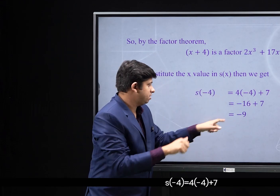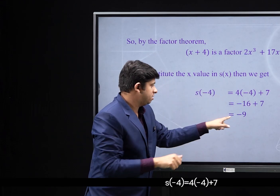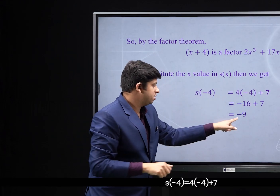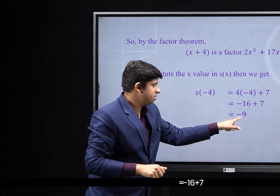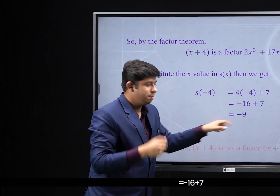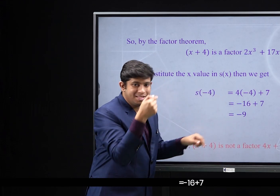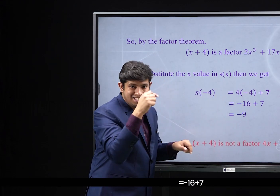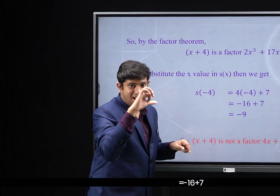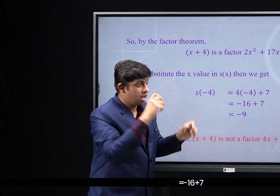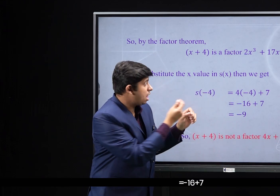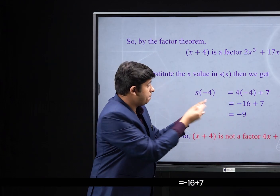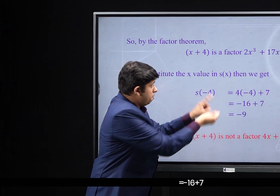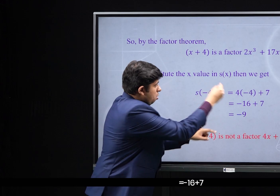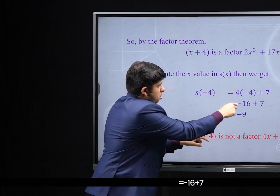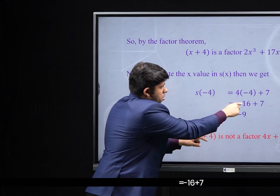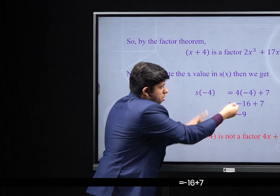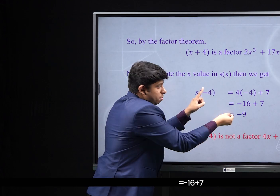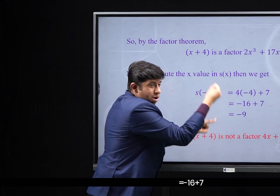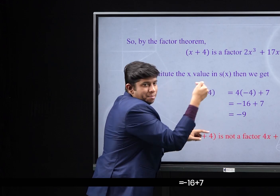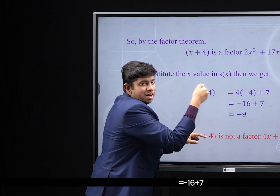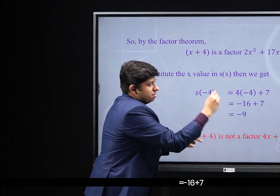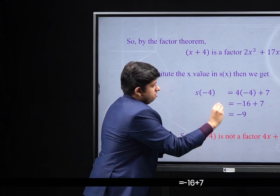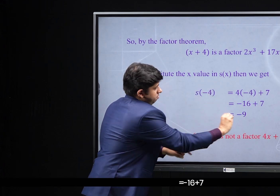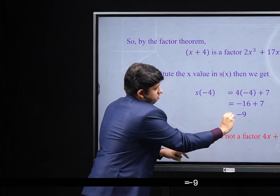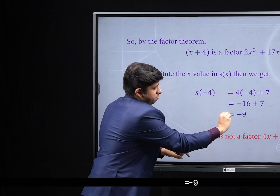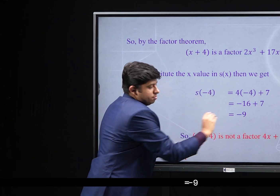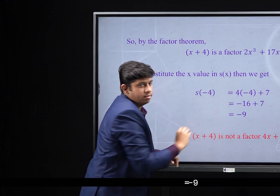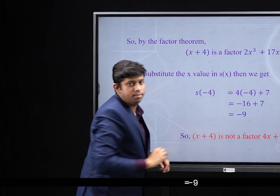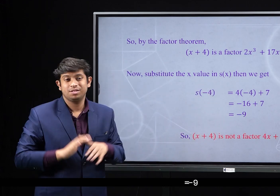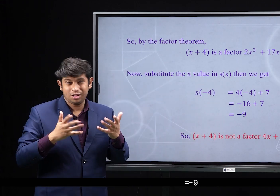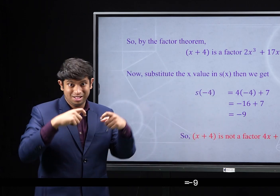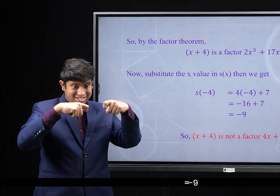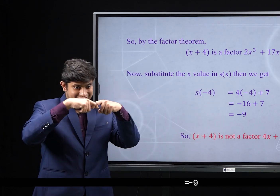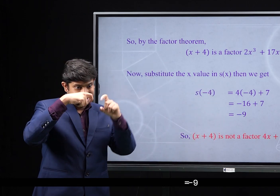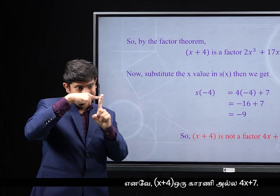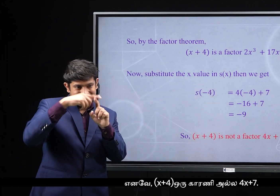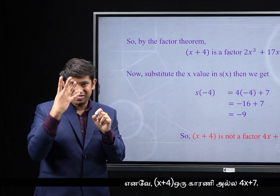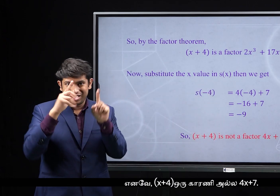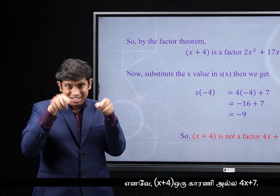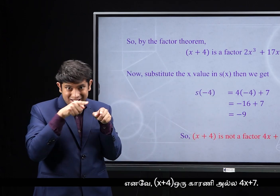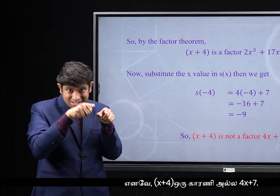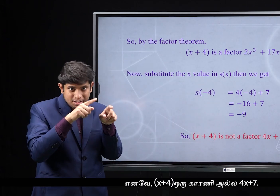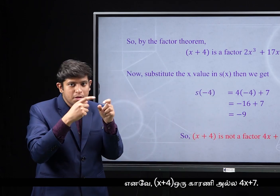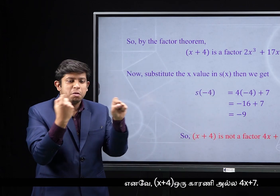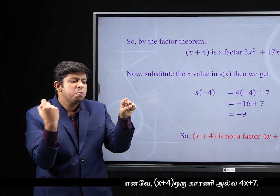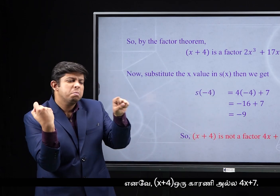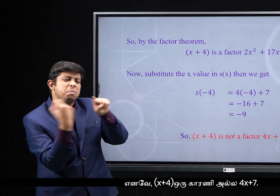7 ஈடு கழித்தல் 16 கூட்டல் 7 ஈடு கழித்தல் 9. எனவே x கூட்டல் 4